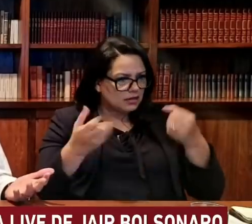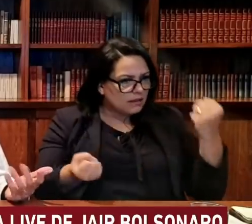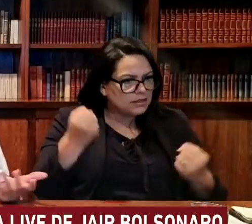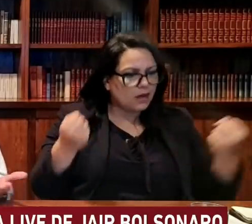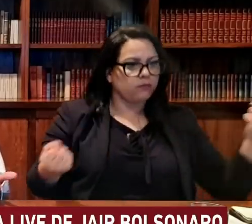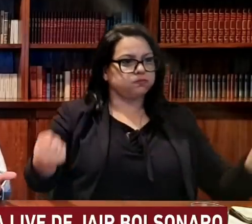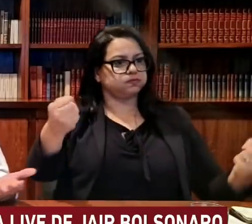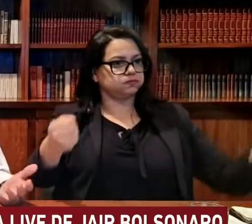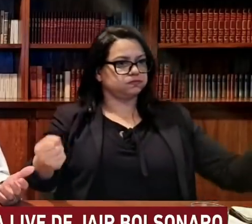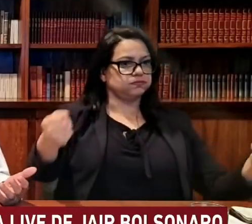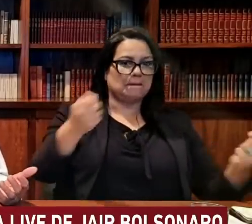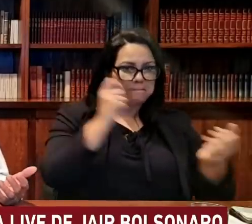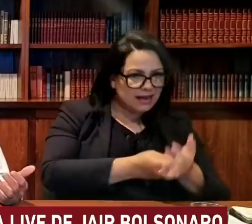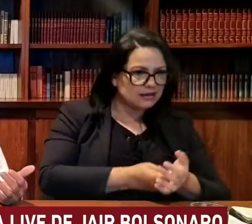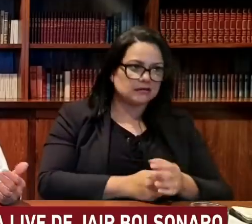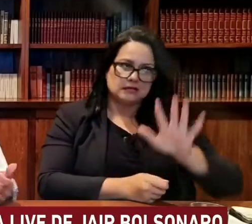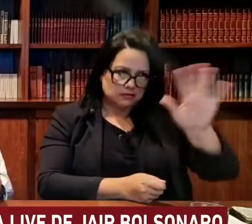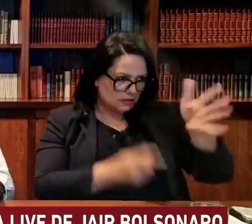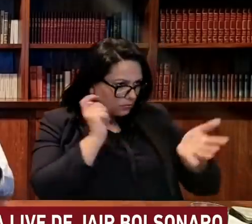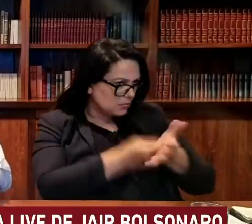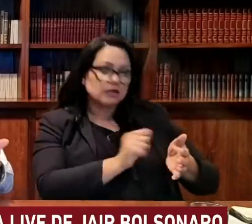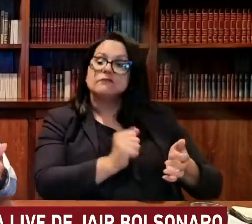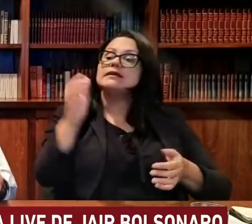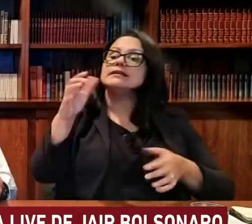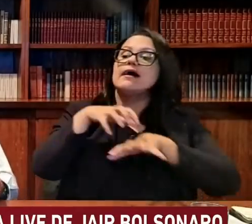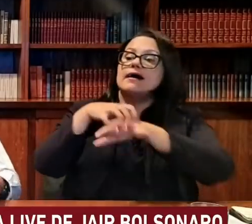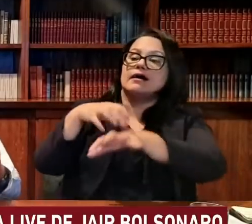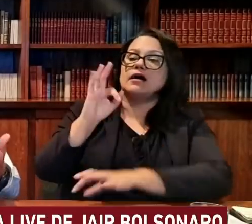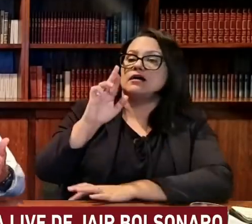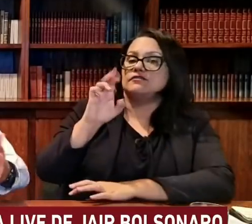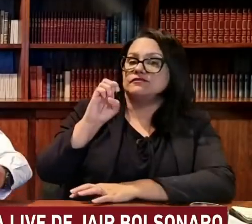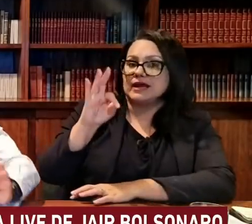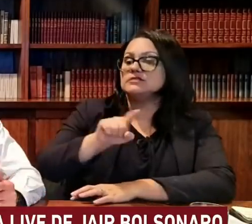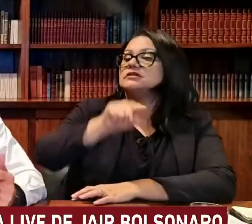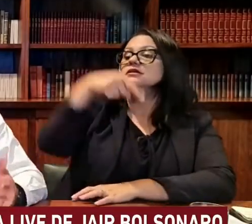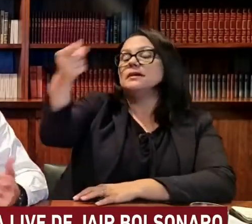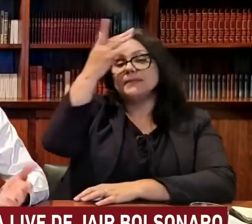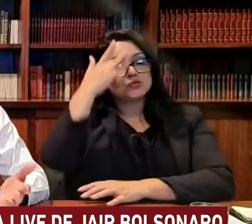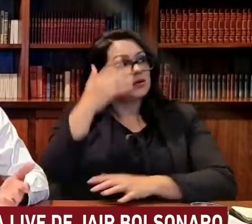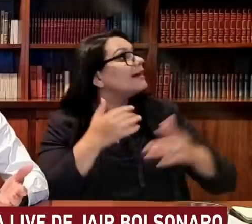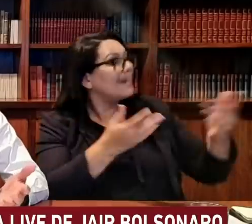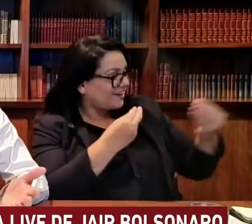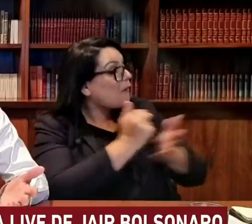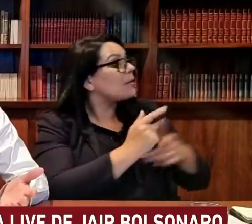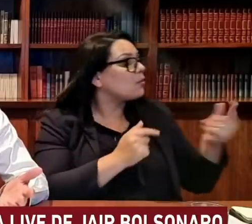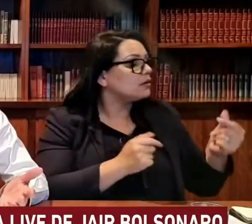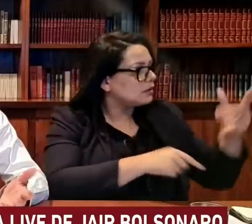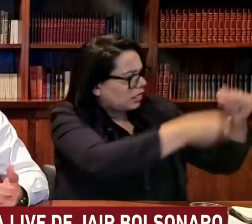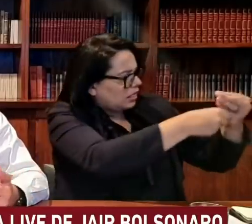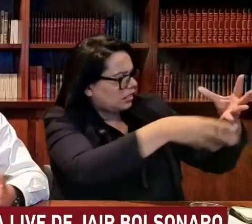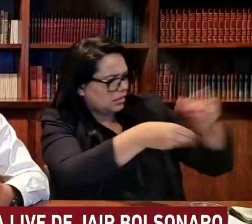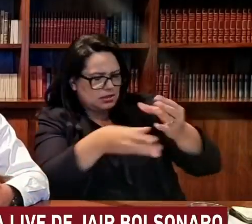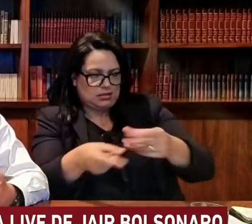conta. Vai passar para o frete. É quem faz a compra, quem vai se utilizar daquele material que foi transportado e que vai ficar tudo mais